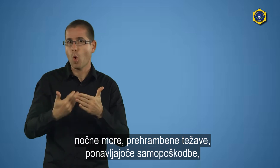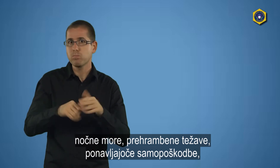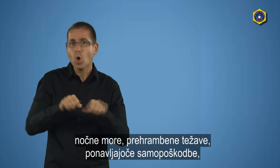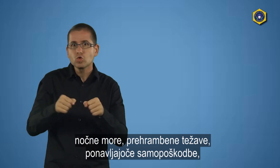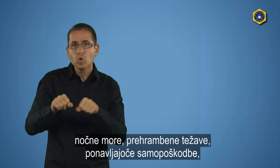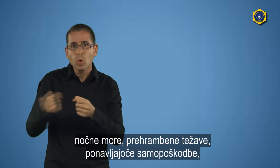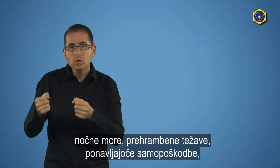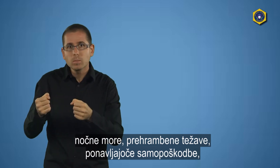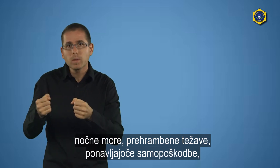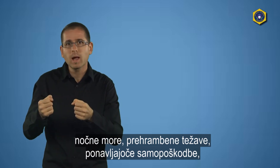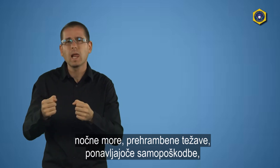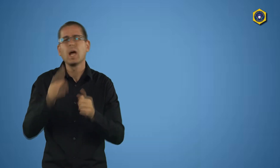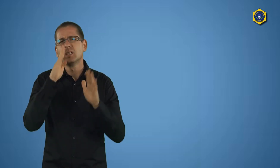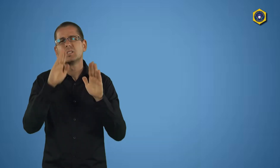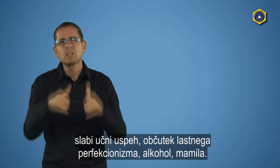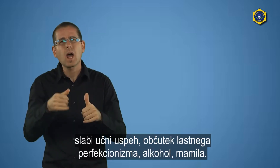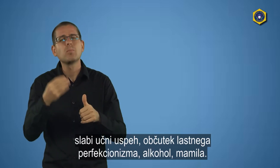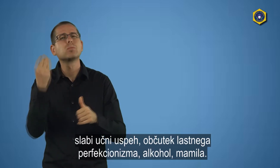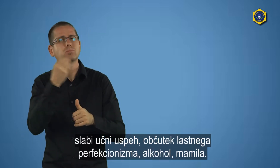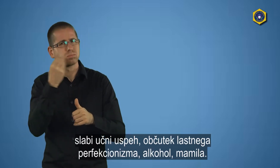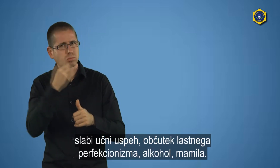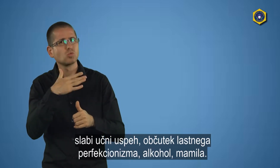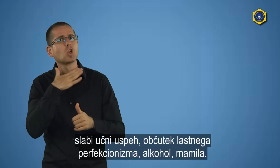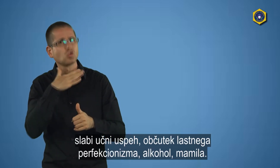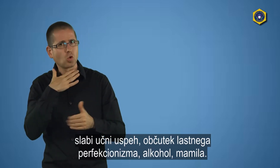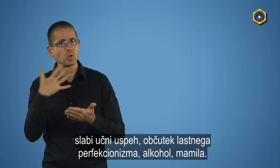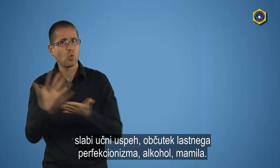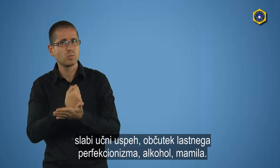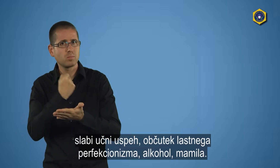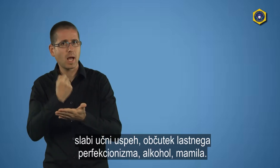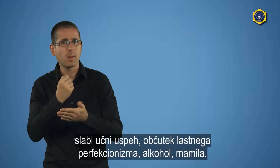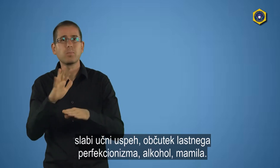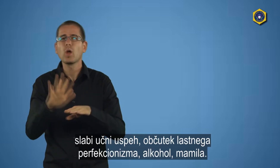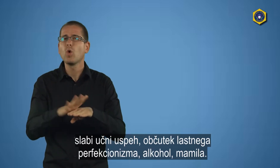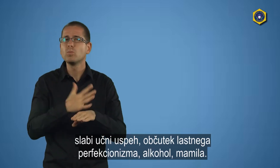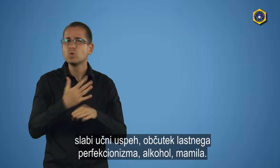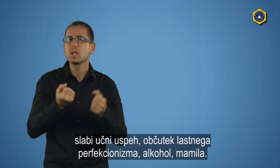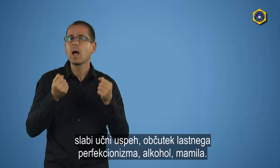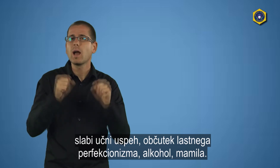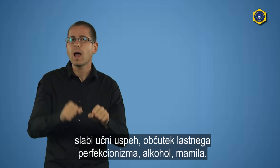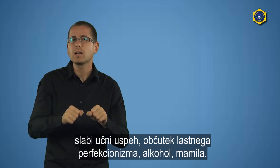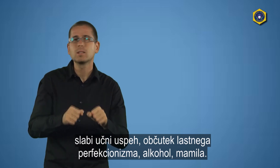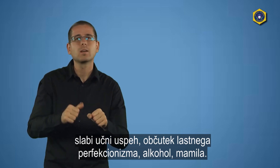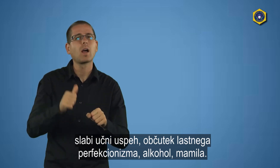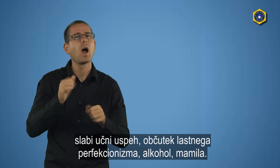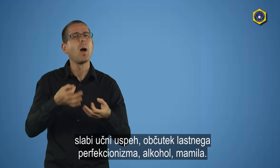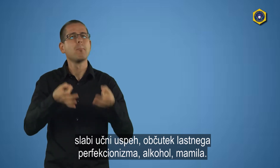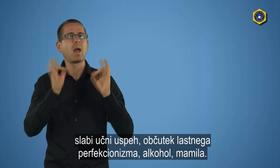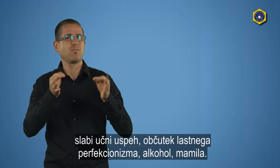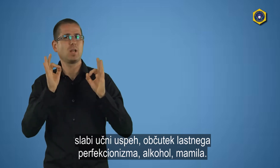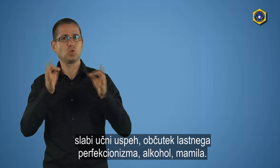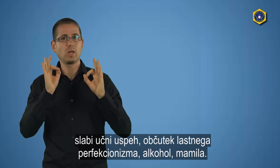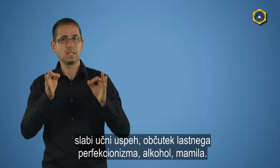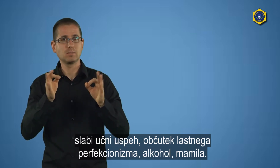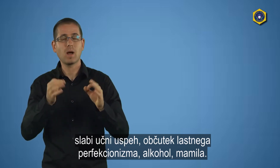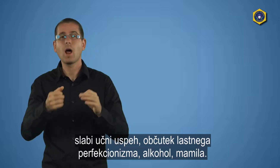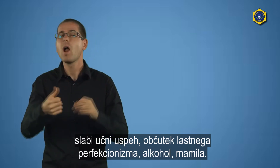slab učni uspeh, občutek lastnega perfekcionizma, alkohol, mamila.